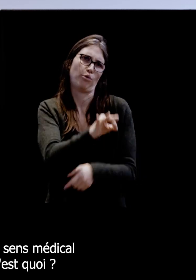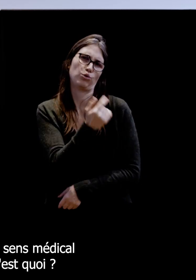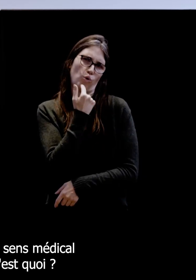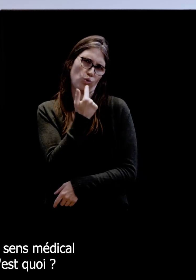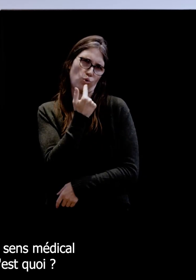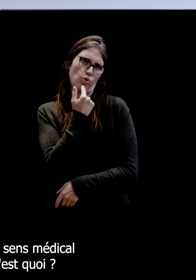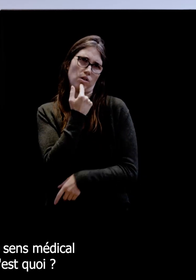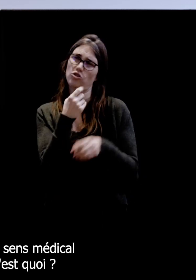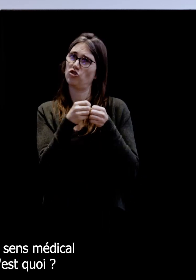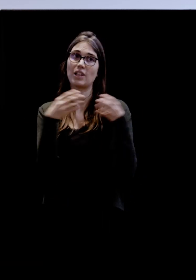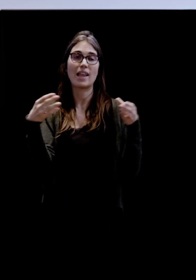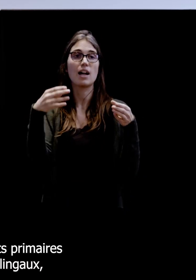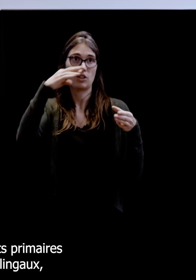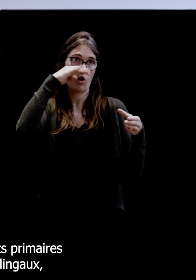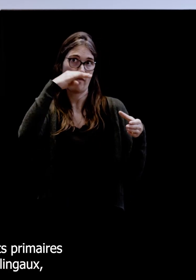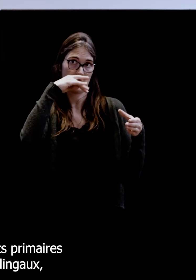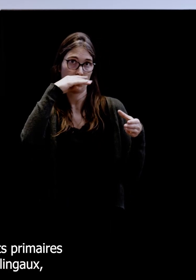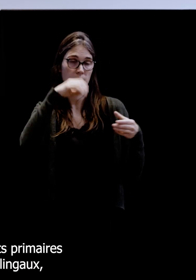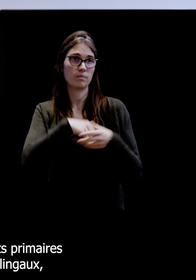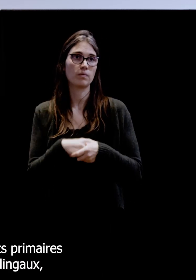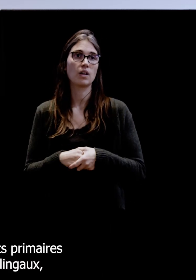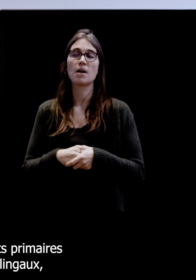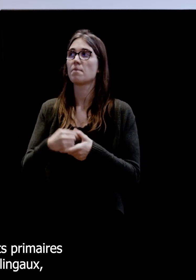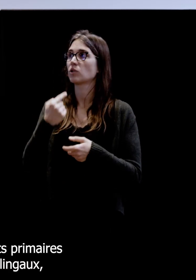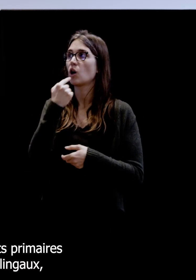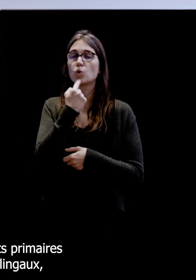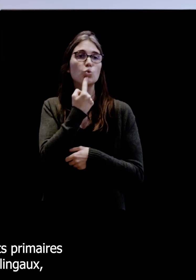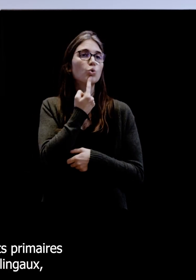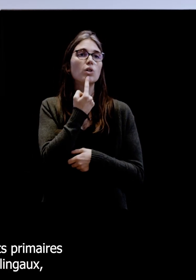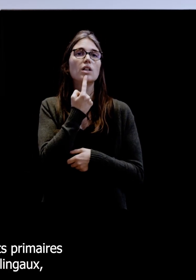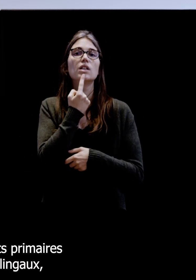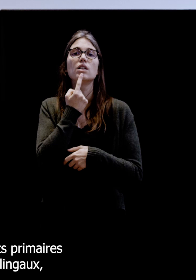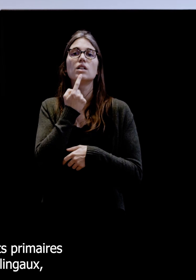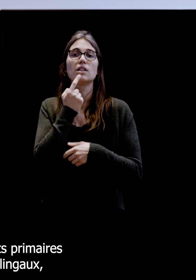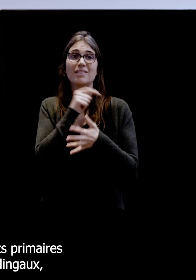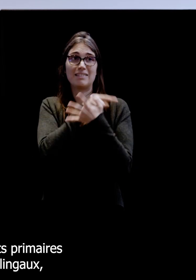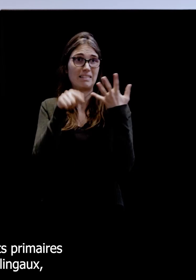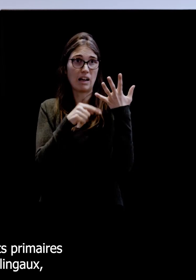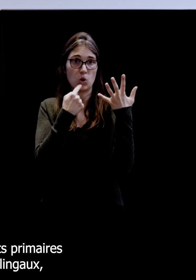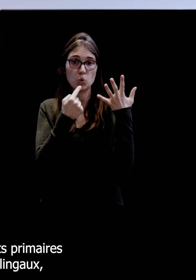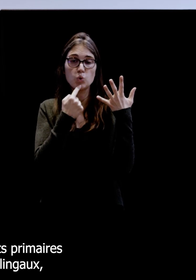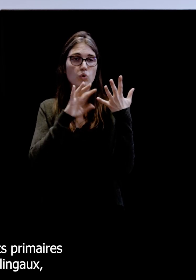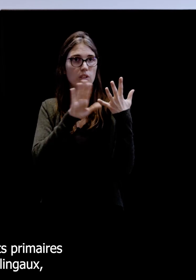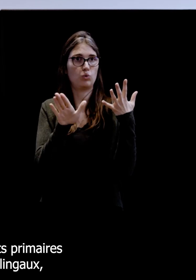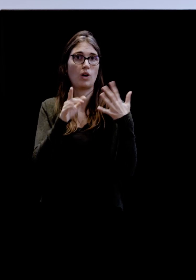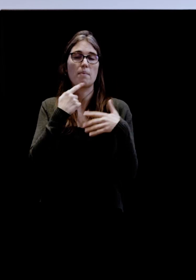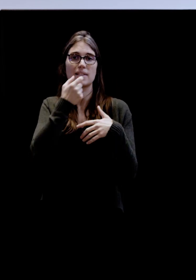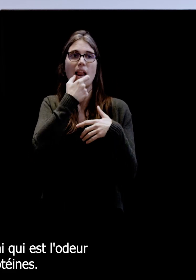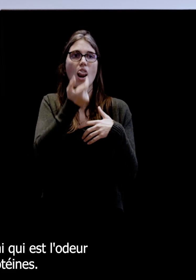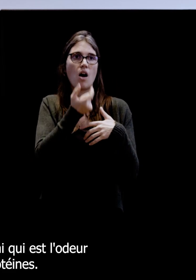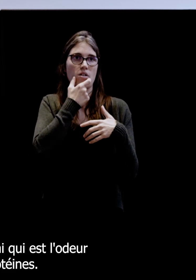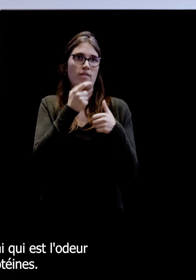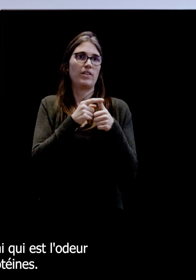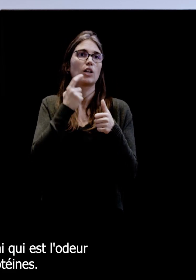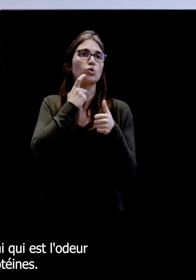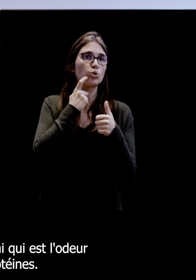terme. Alors, la gustation, c'est quoi ? Eh bien, c'est les 5 goûts primaires qui ont des récepteurs linguaux, sucré,